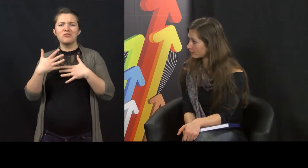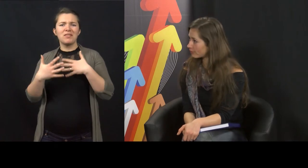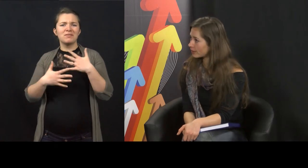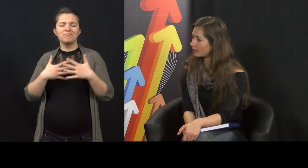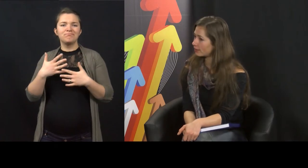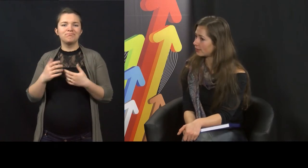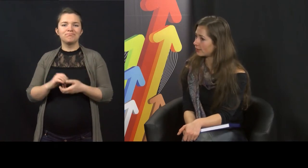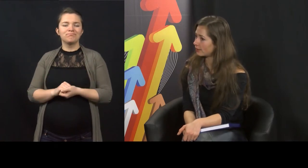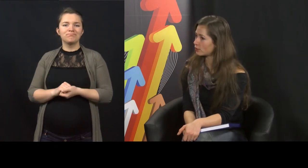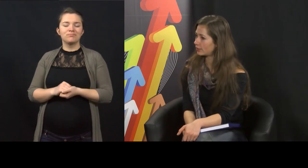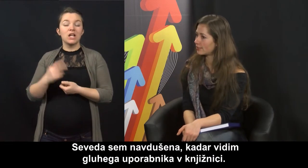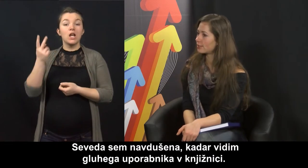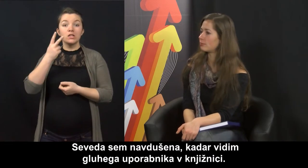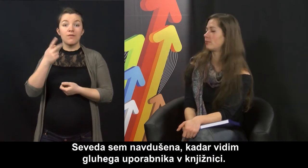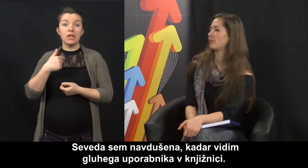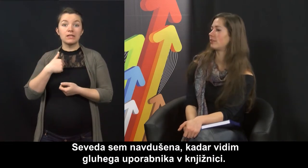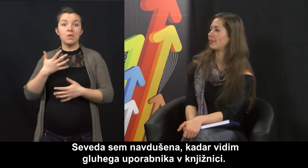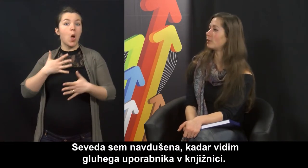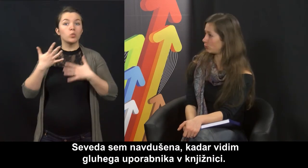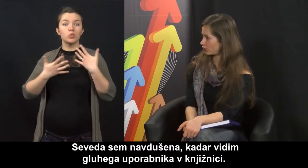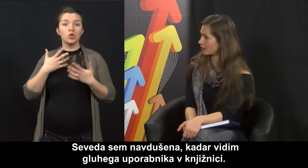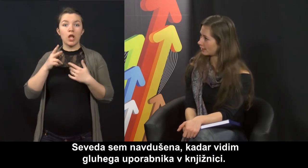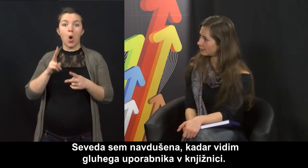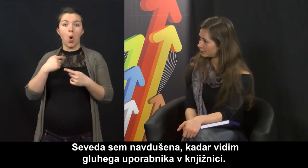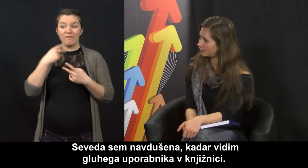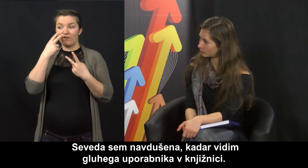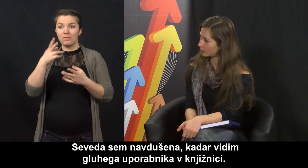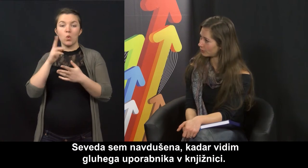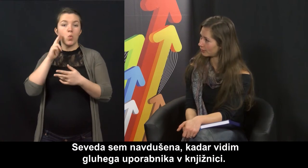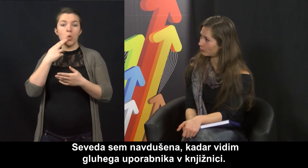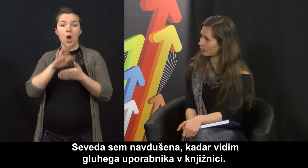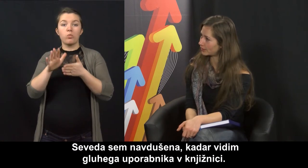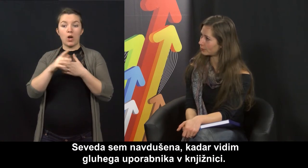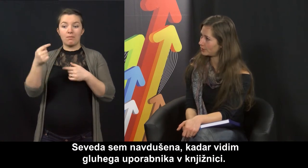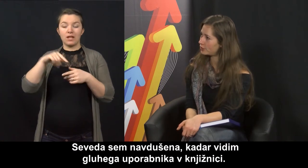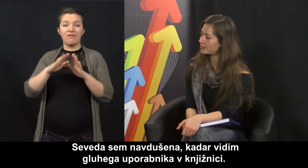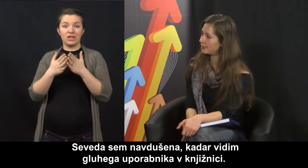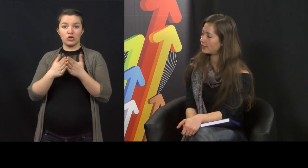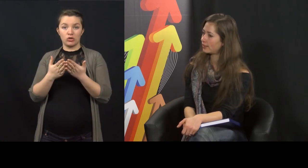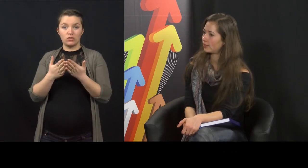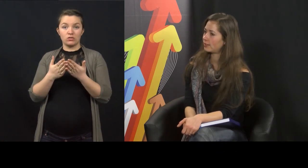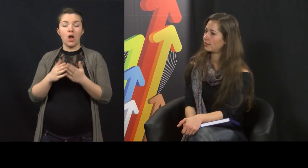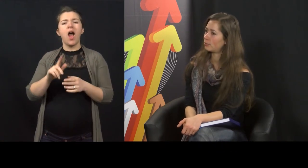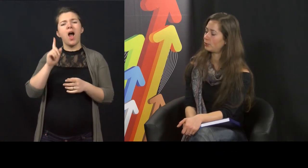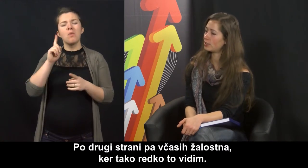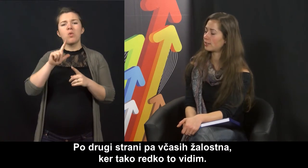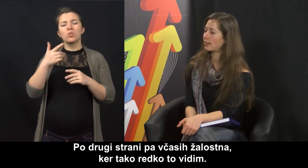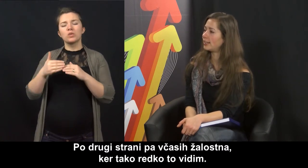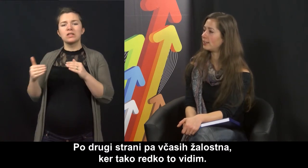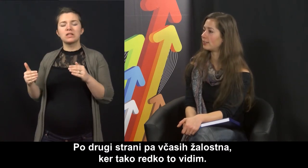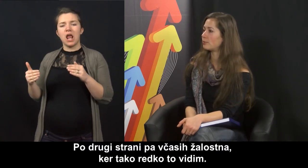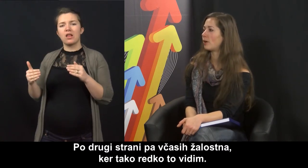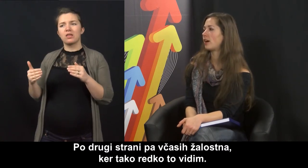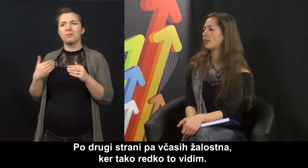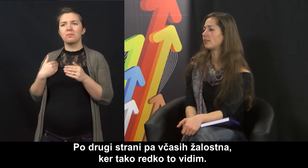Mešani. Seveda sem navdušena, kadar vidim gluhega uporabnika v knjižnici. Po drugi